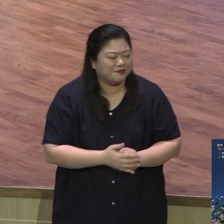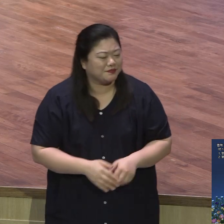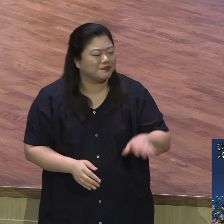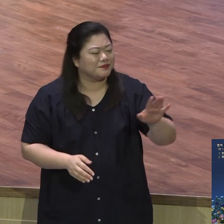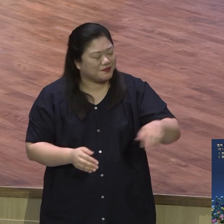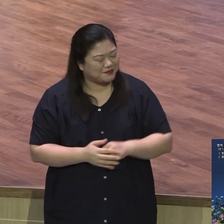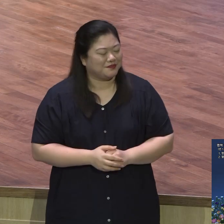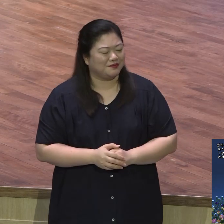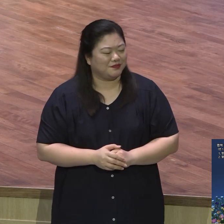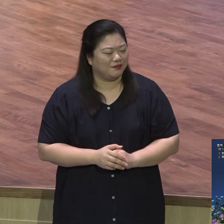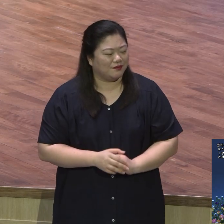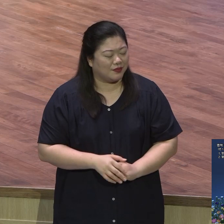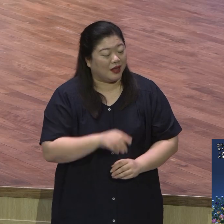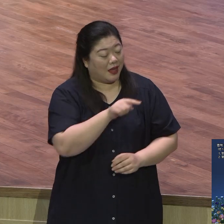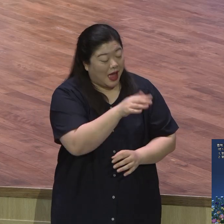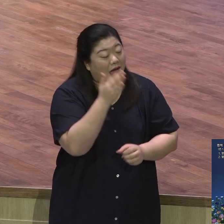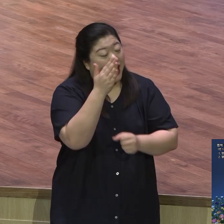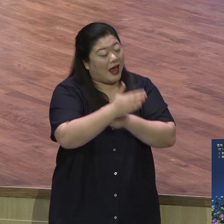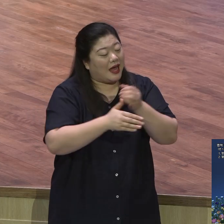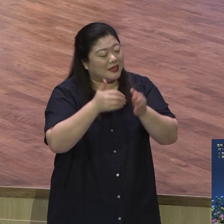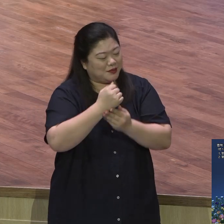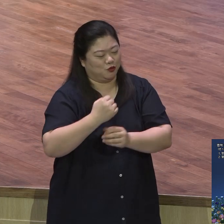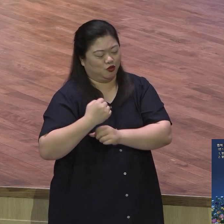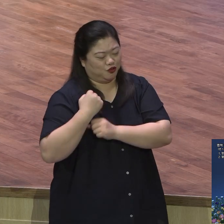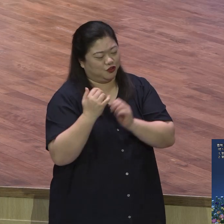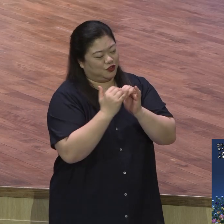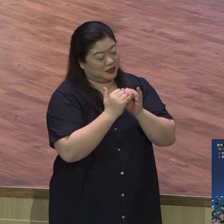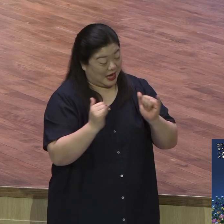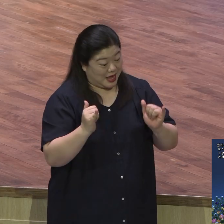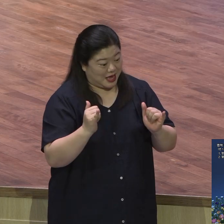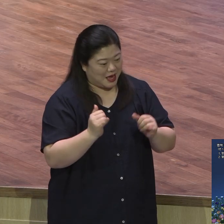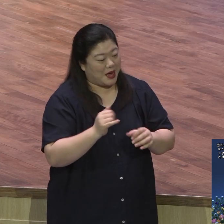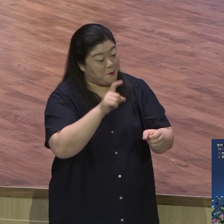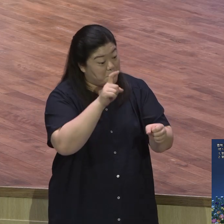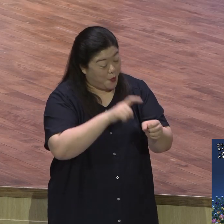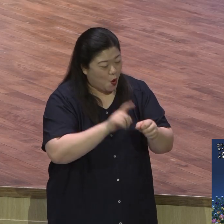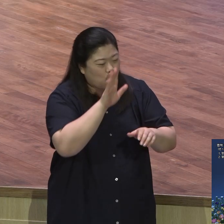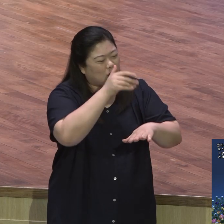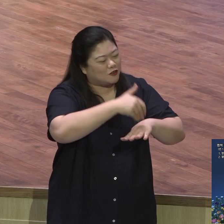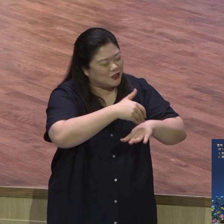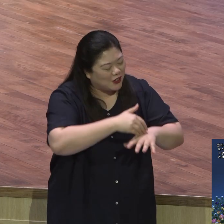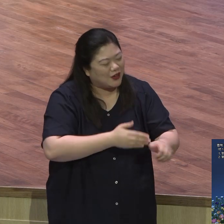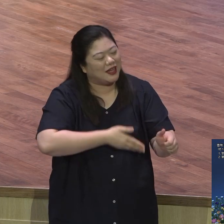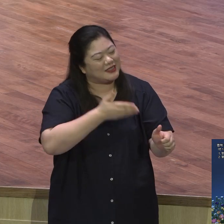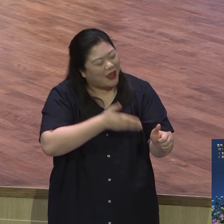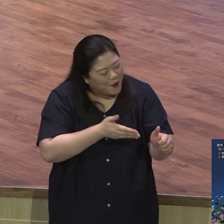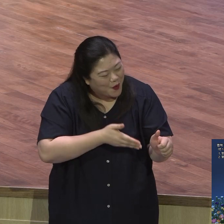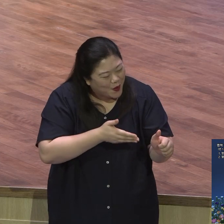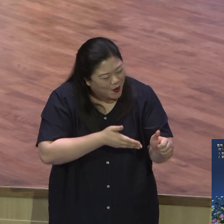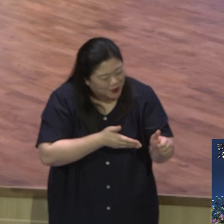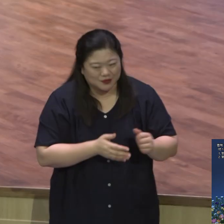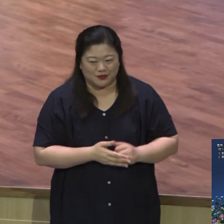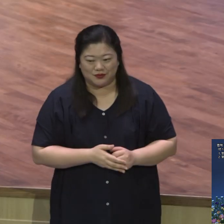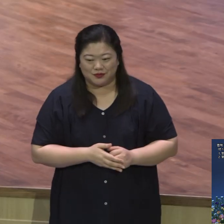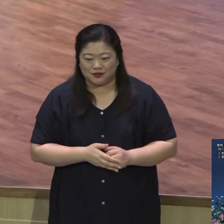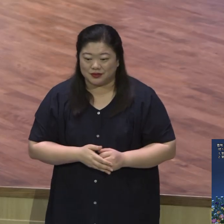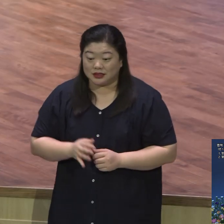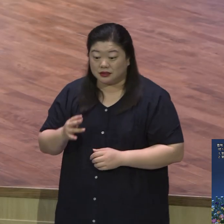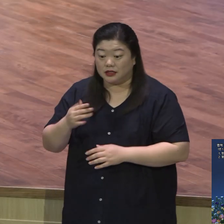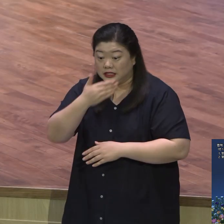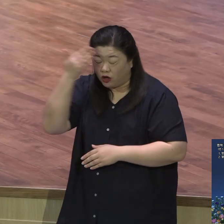하나님의 군사가 되도록 훈련을 받읍시다 이러니까 이 형제가 예 저는 이미